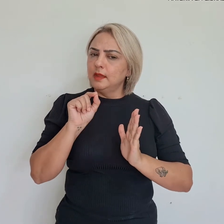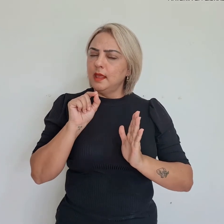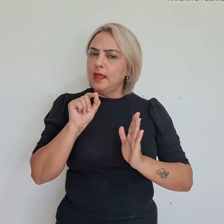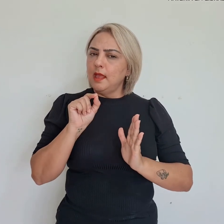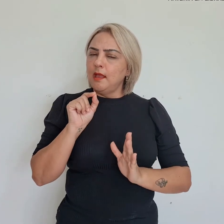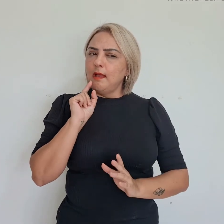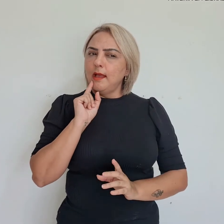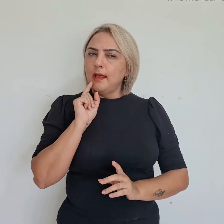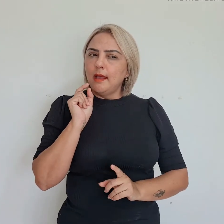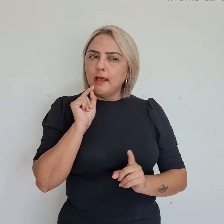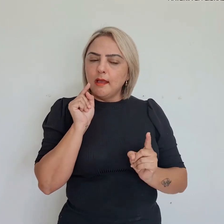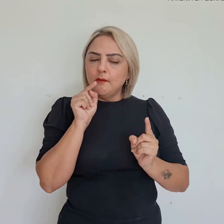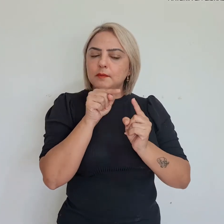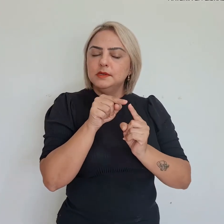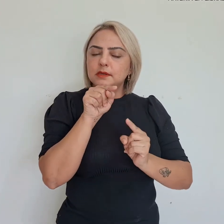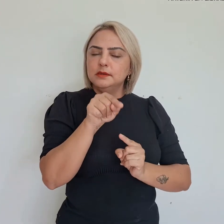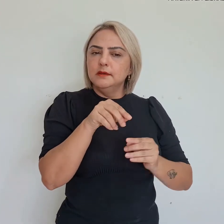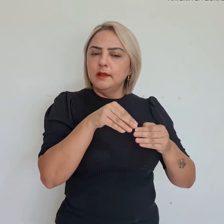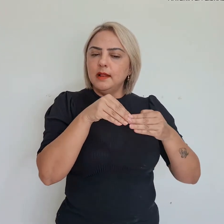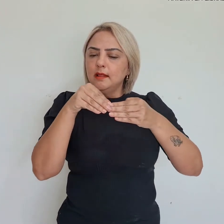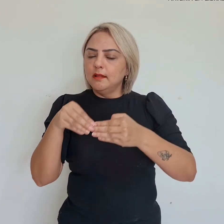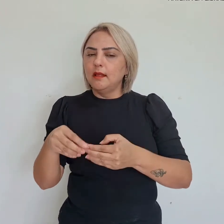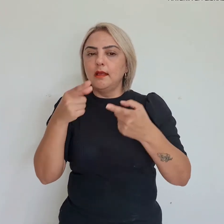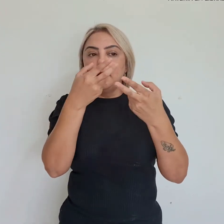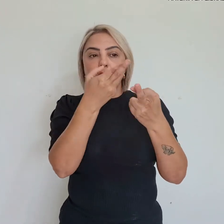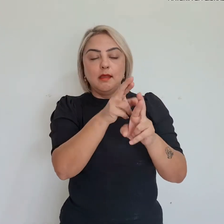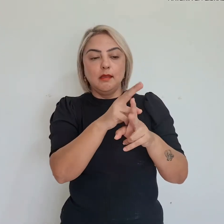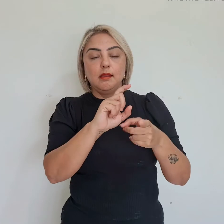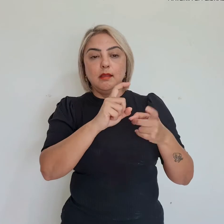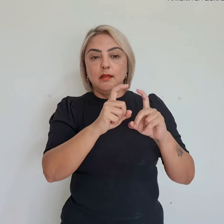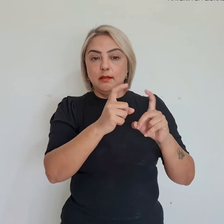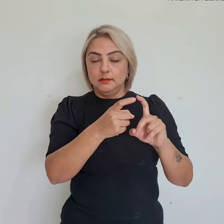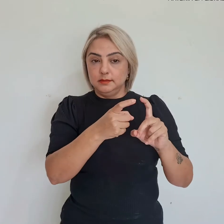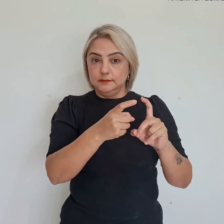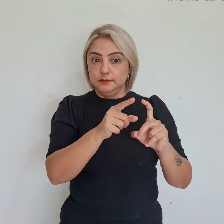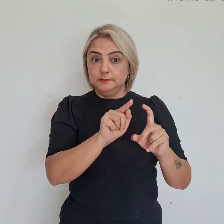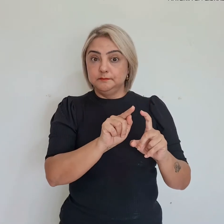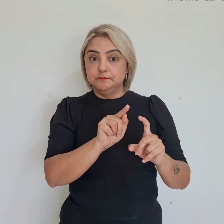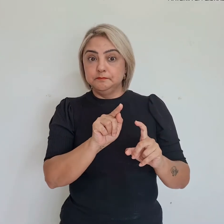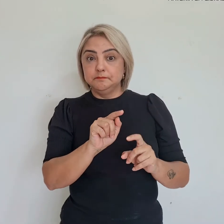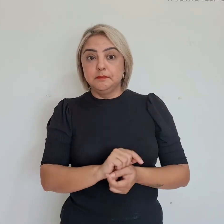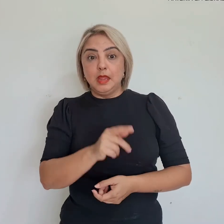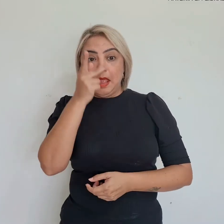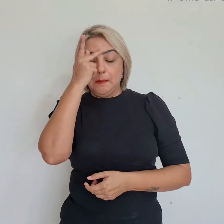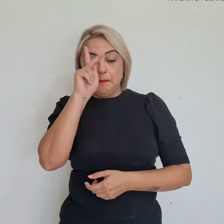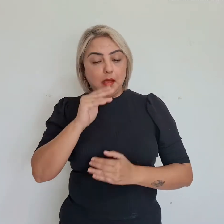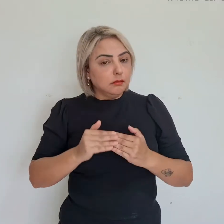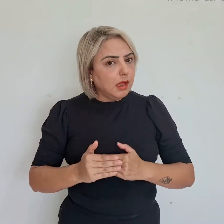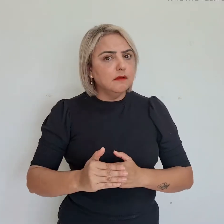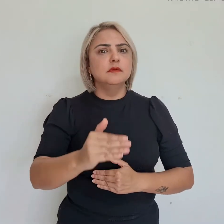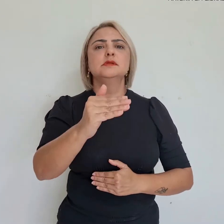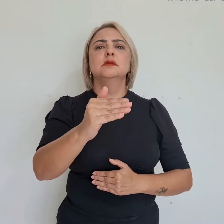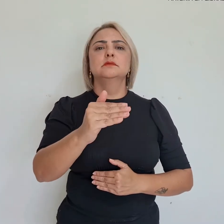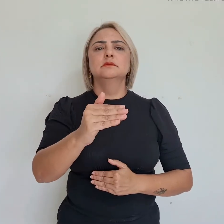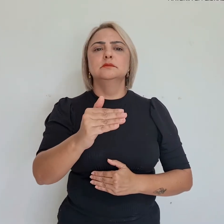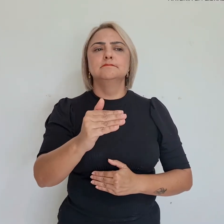é a de levar a reforma administrativa para a frente. Talvez